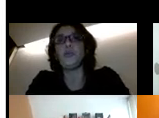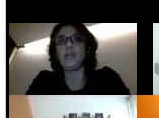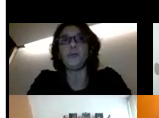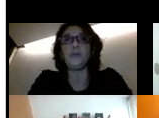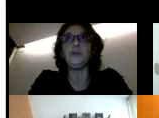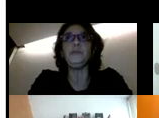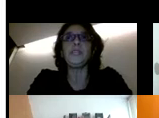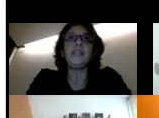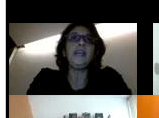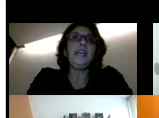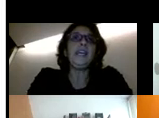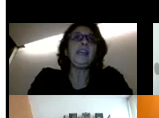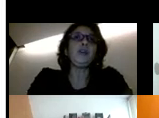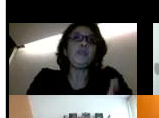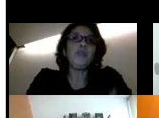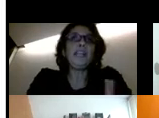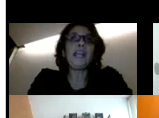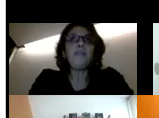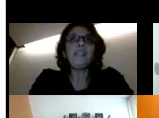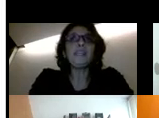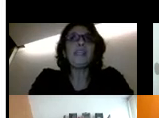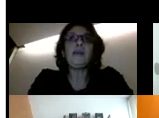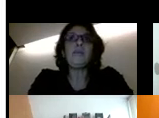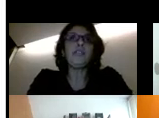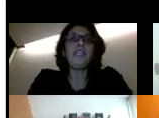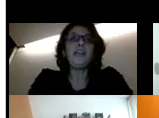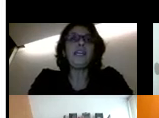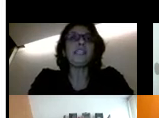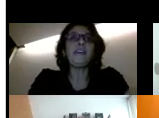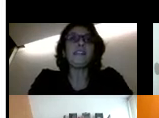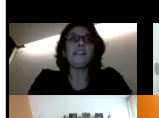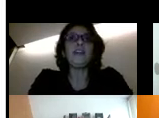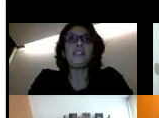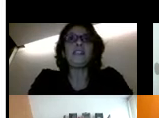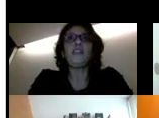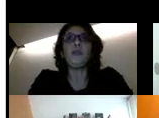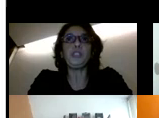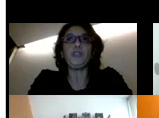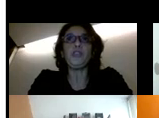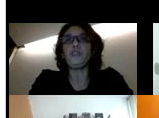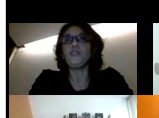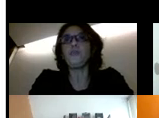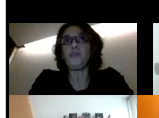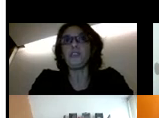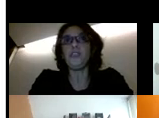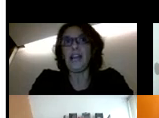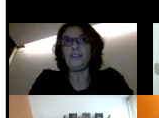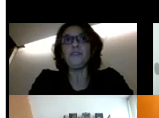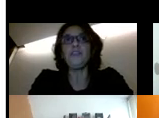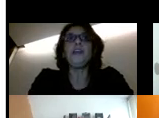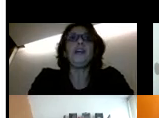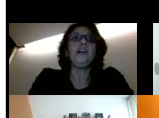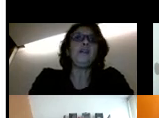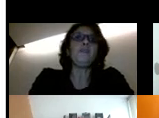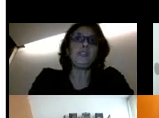movimientos de cuerpo, ¿no? Como ven en la imagen, la mayoría estaba centrada bastante en los movimientos de ojos y movimientos de